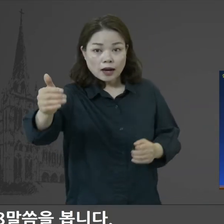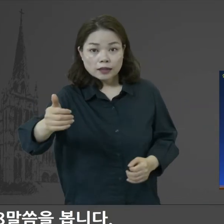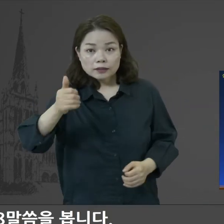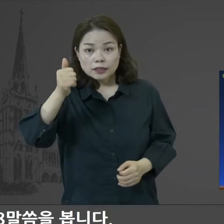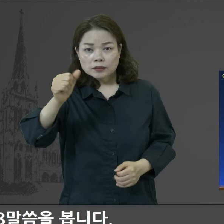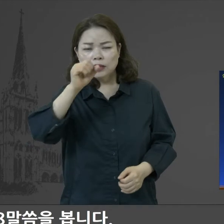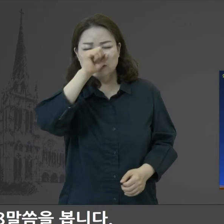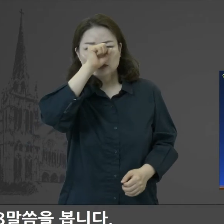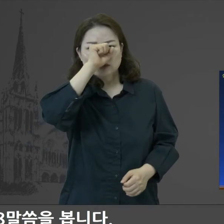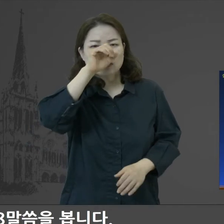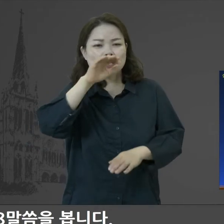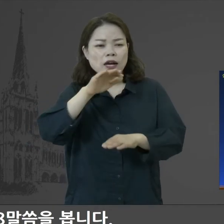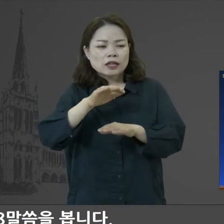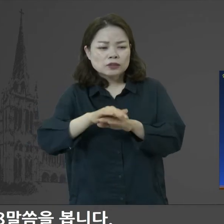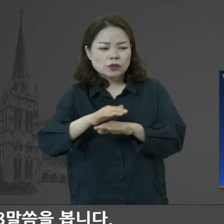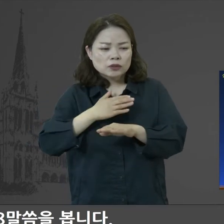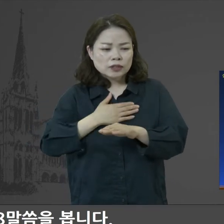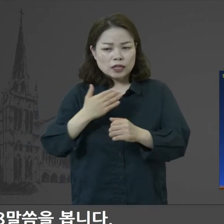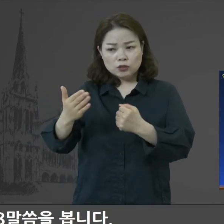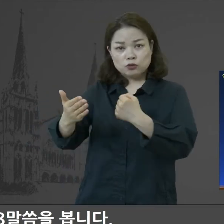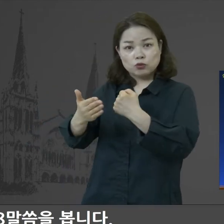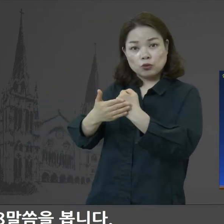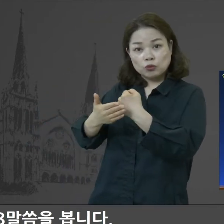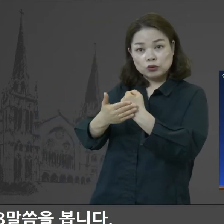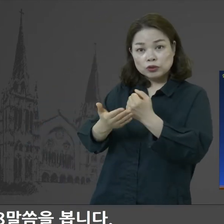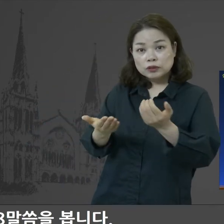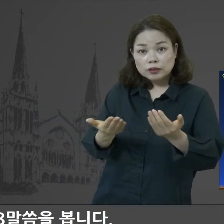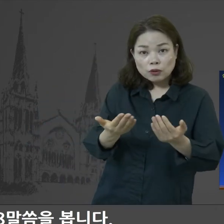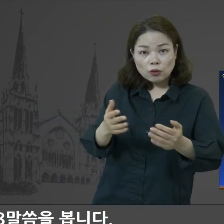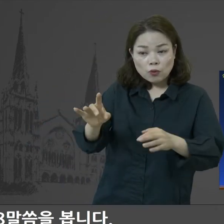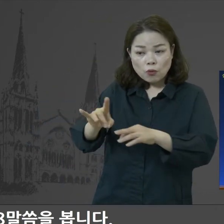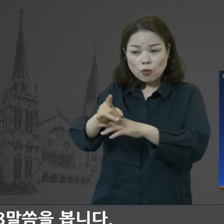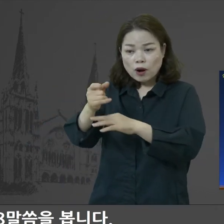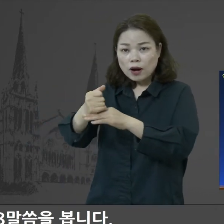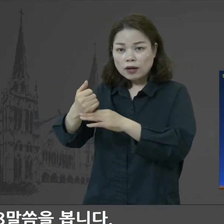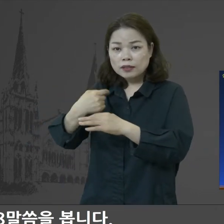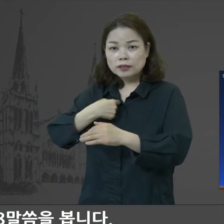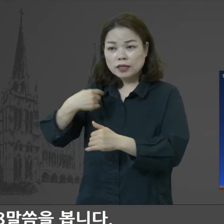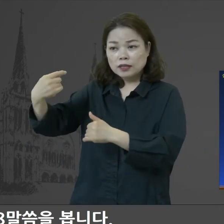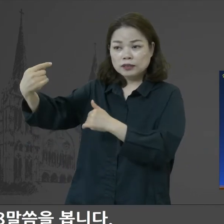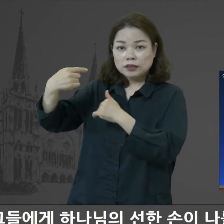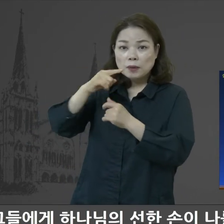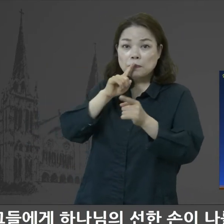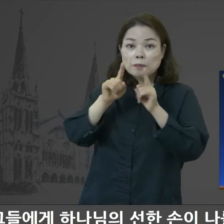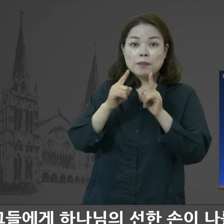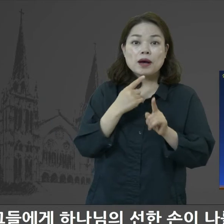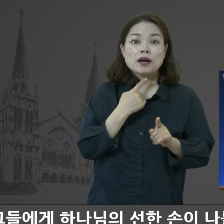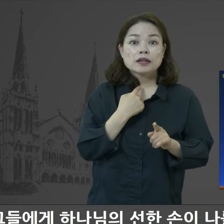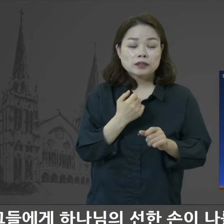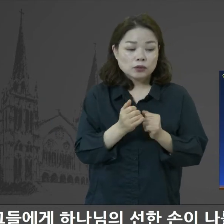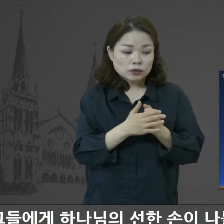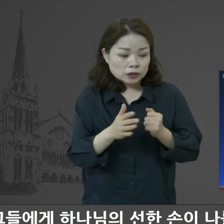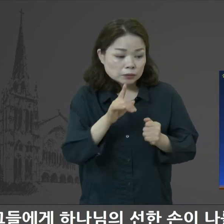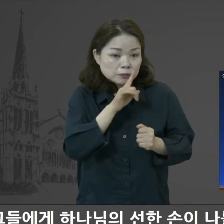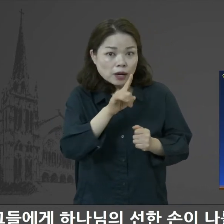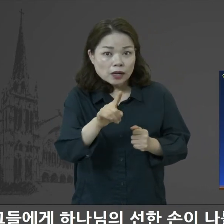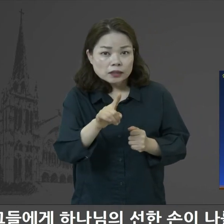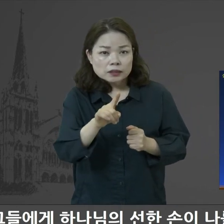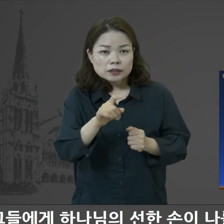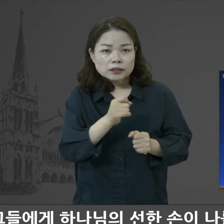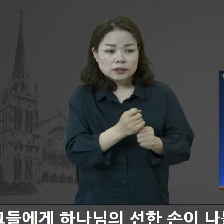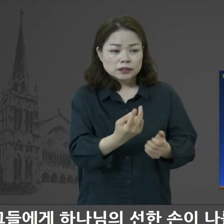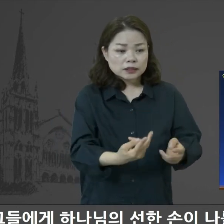하나님의 선한 손이 나를 도우는 일과 왕이 내게 이른 말씀을 전하였더니 그들의 말이